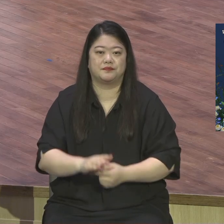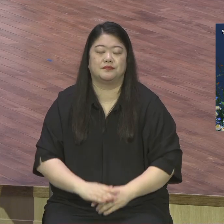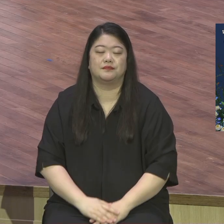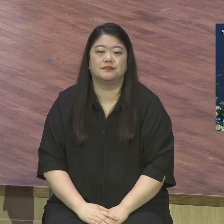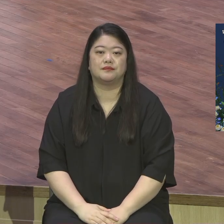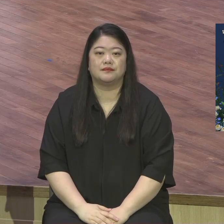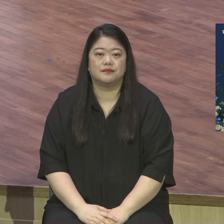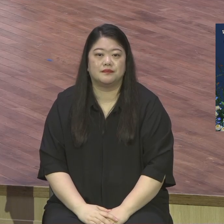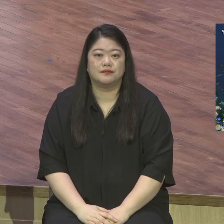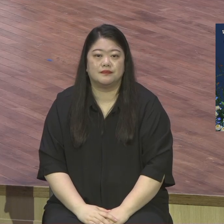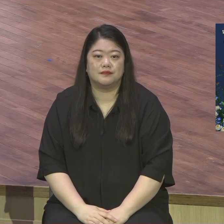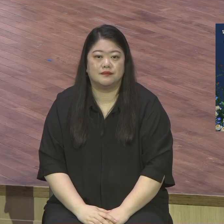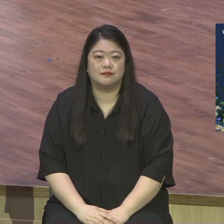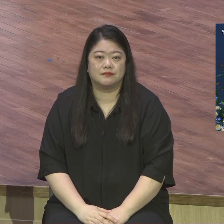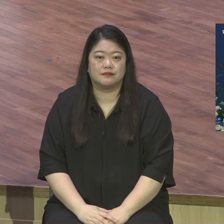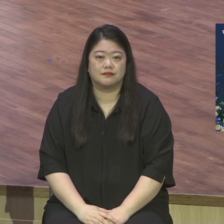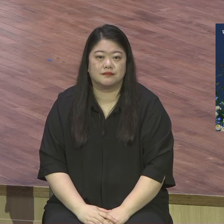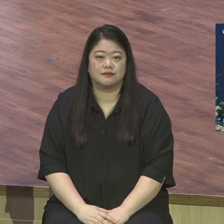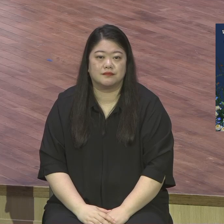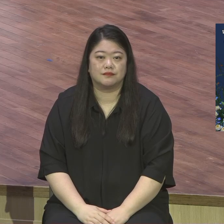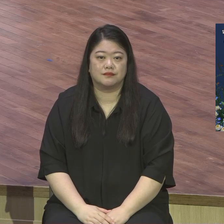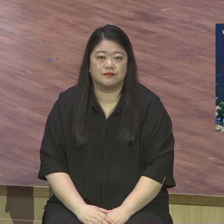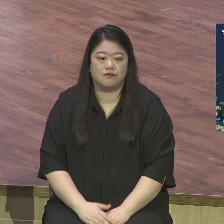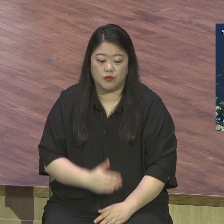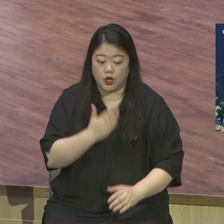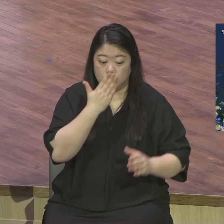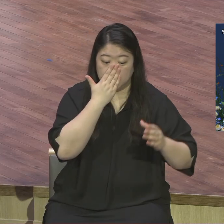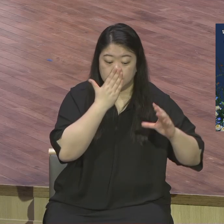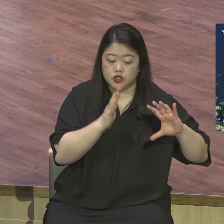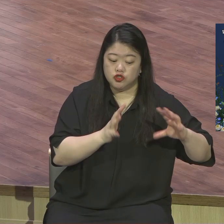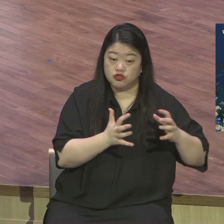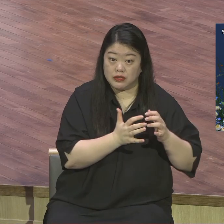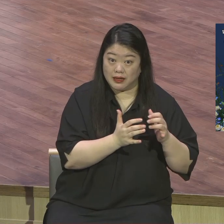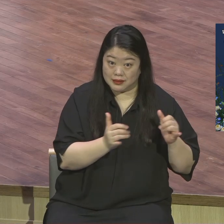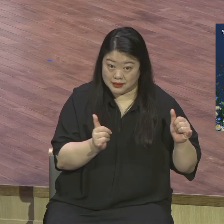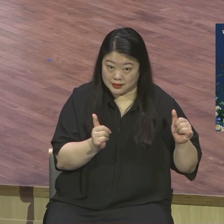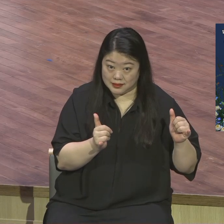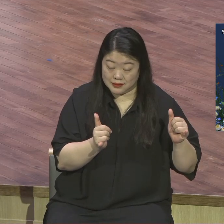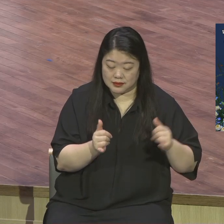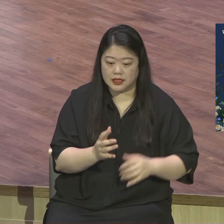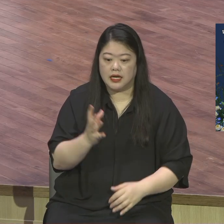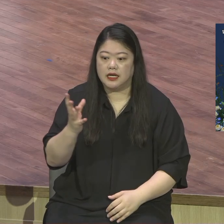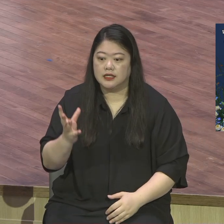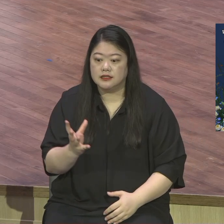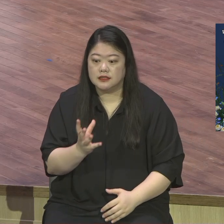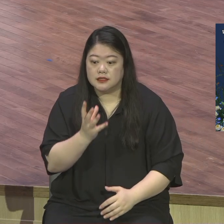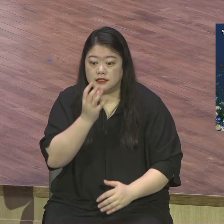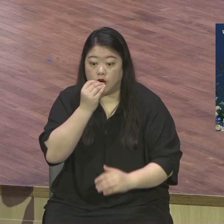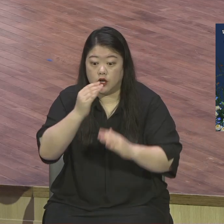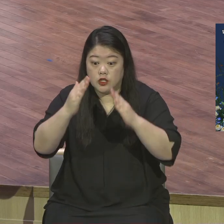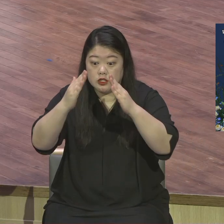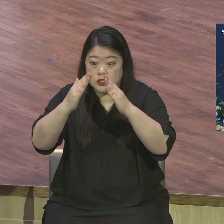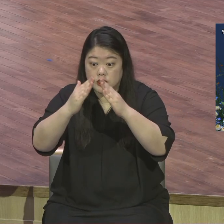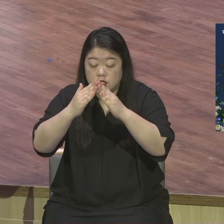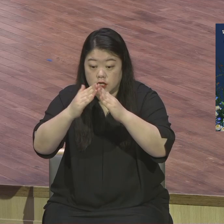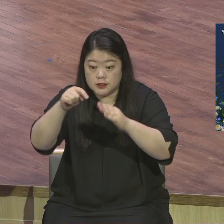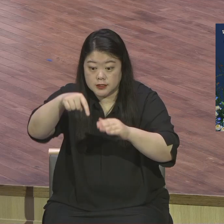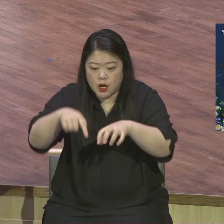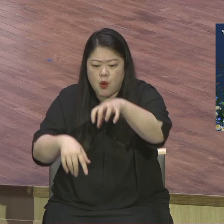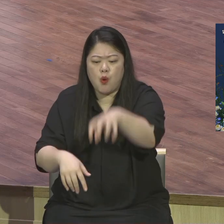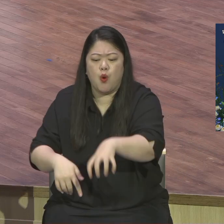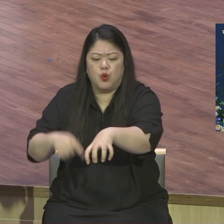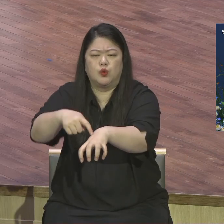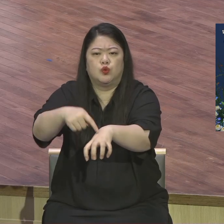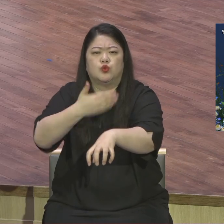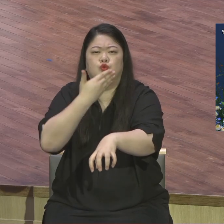유대인들은 성전 건물 건물 자체를 하나님의 임재로 여겼기 때문에